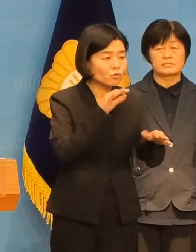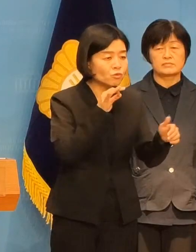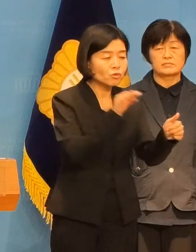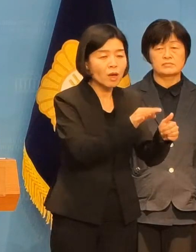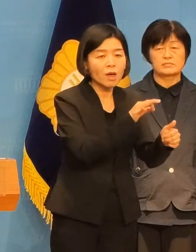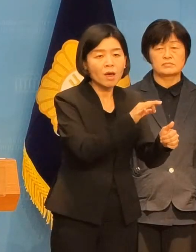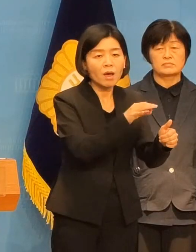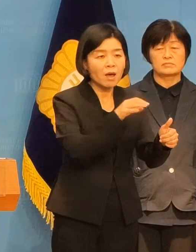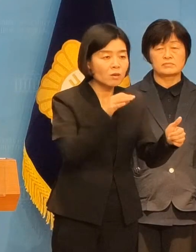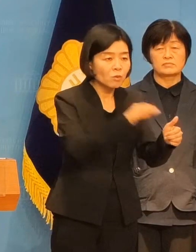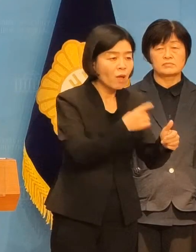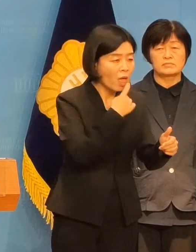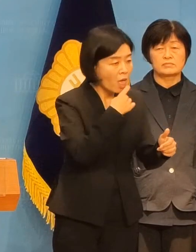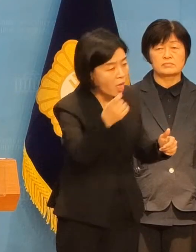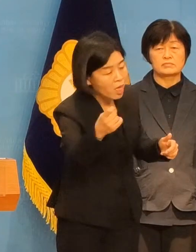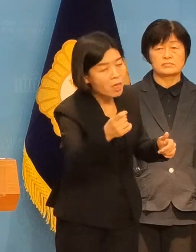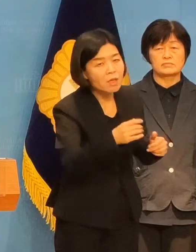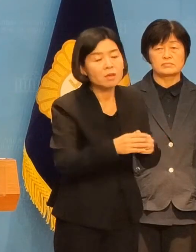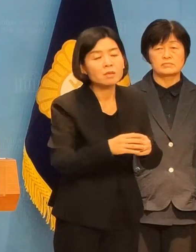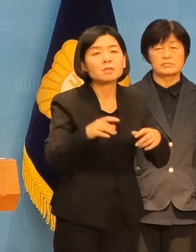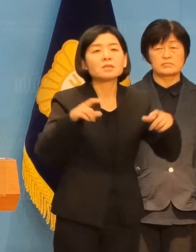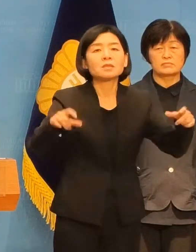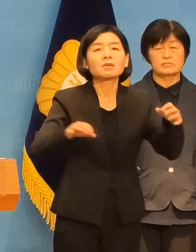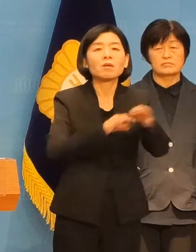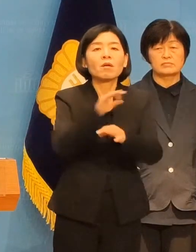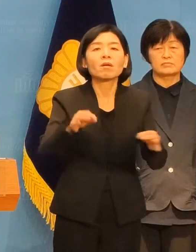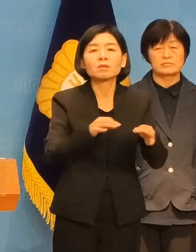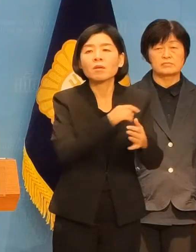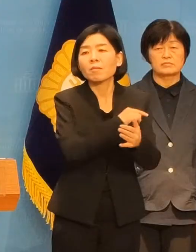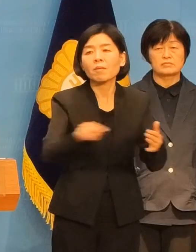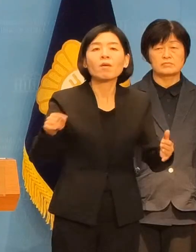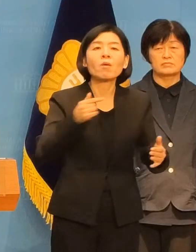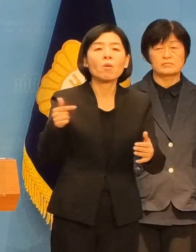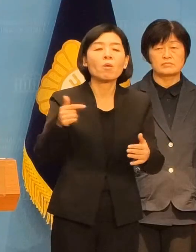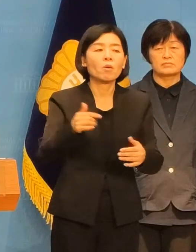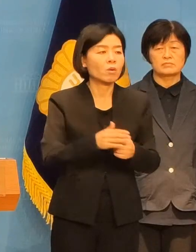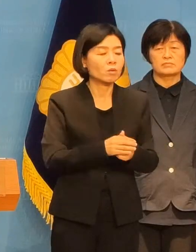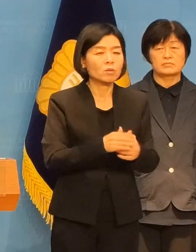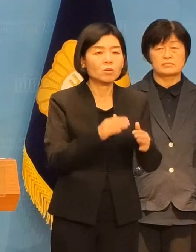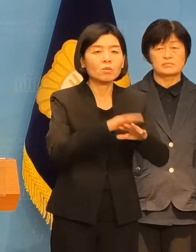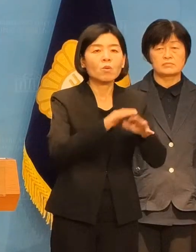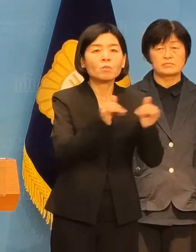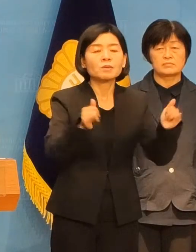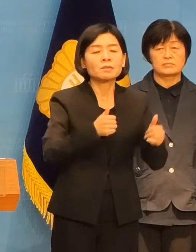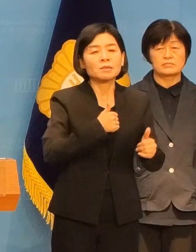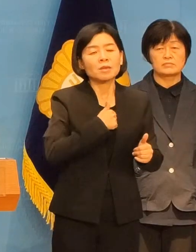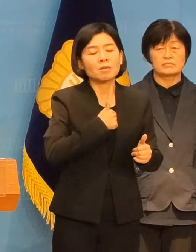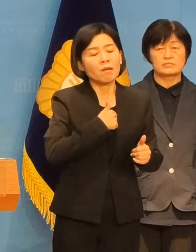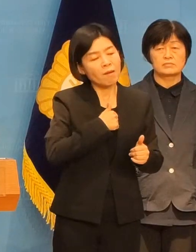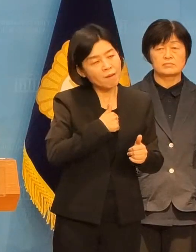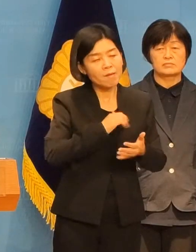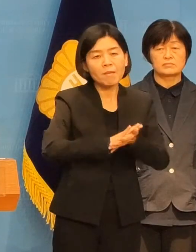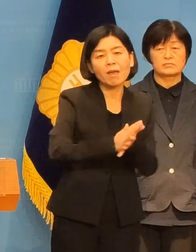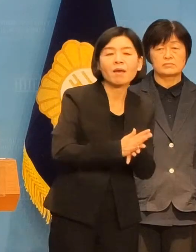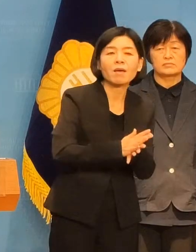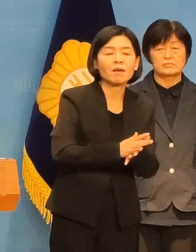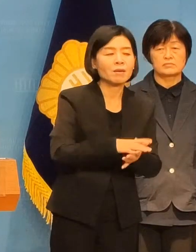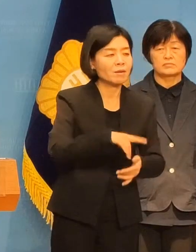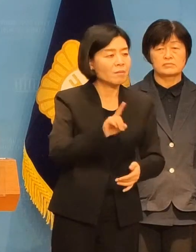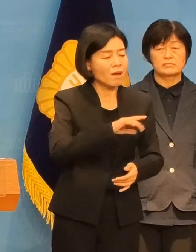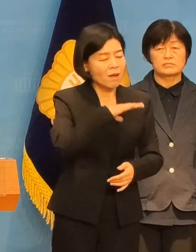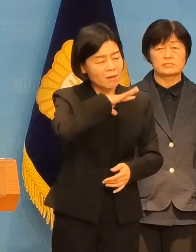경제에 심대한 타격은 물론 자존심이 짓밟힌 농민들의 극한 반발을 피할 수 없게